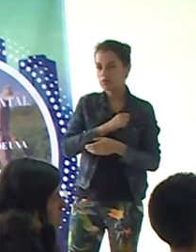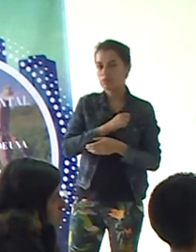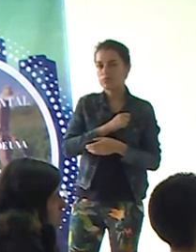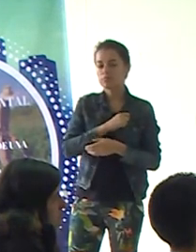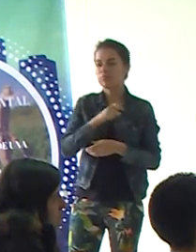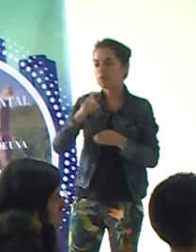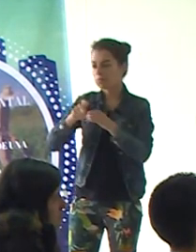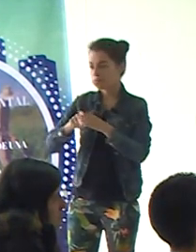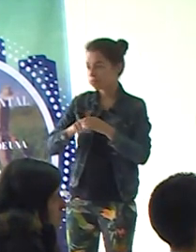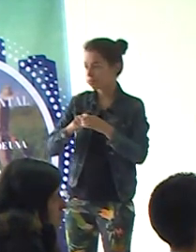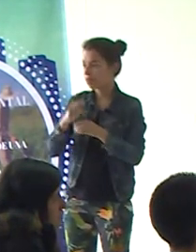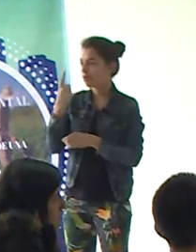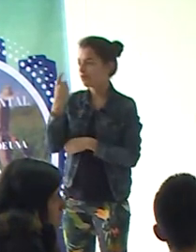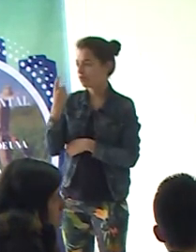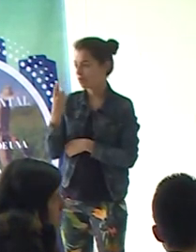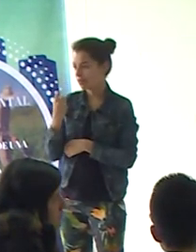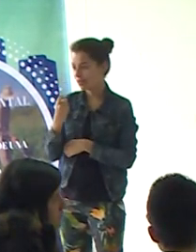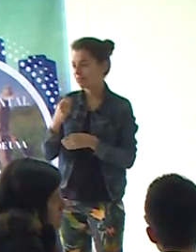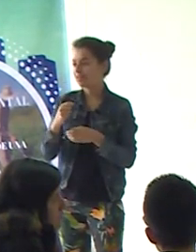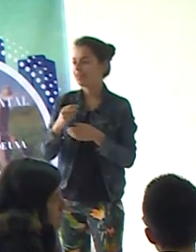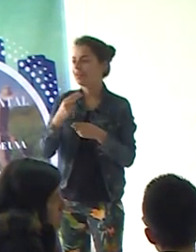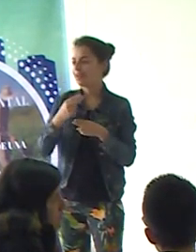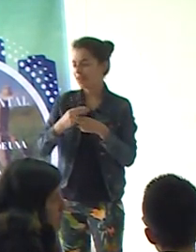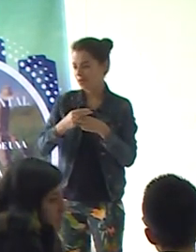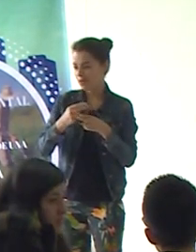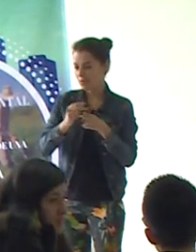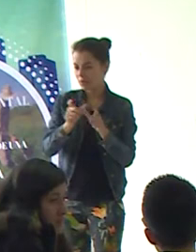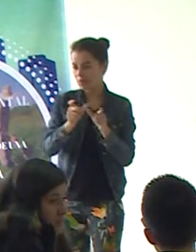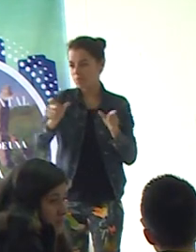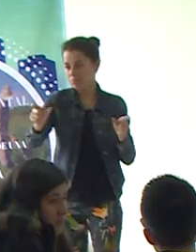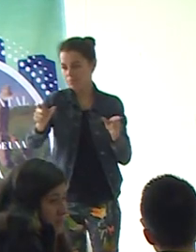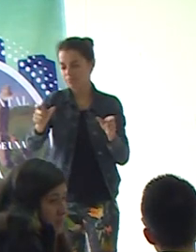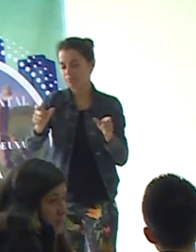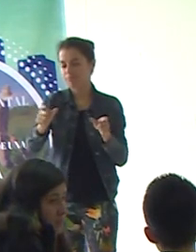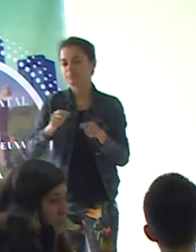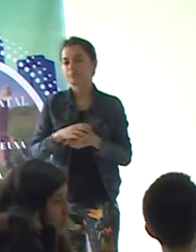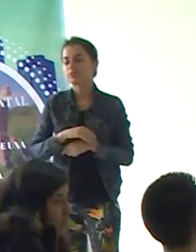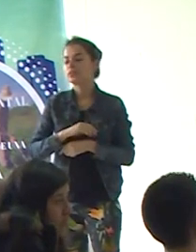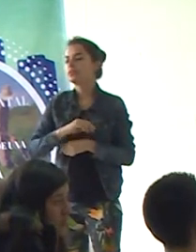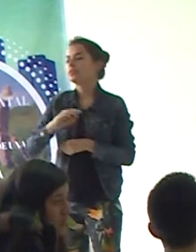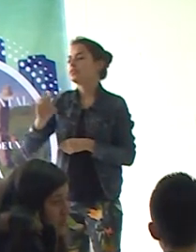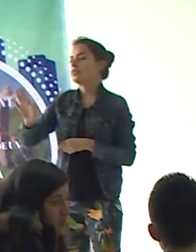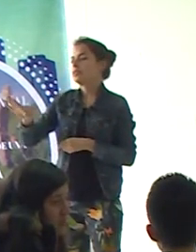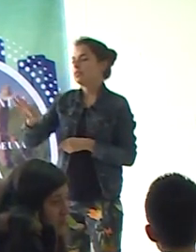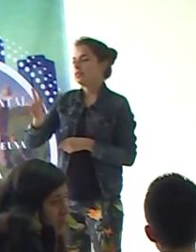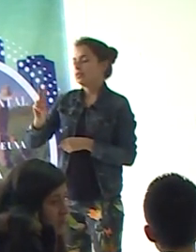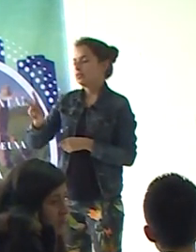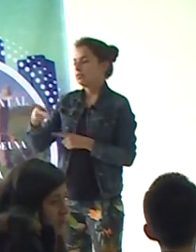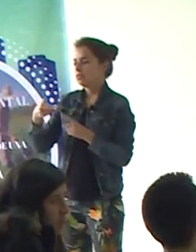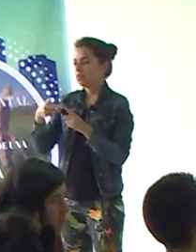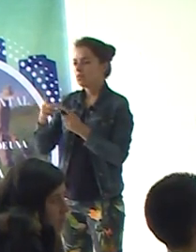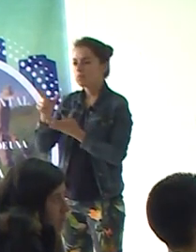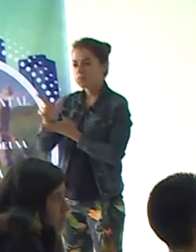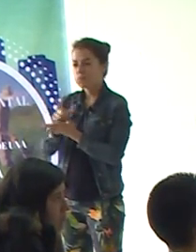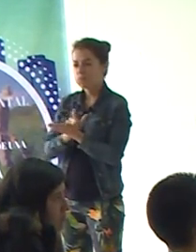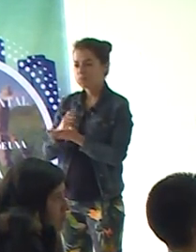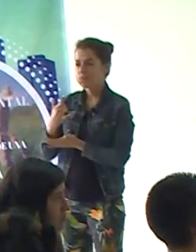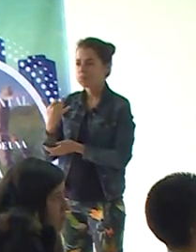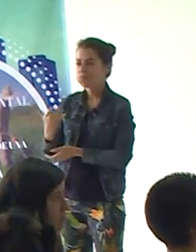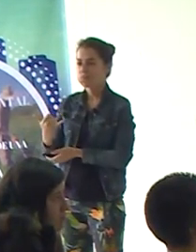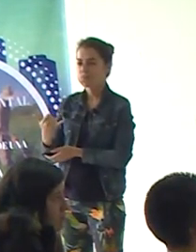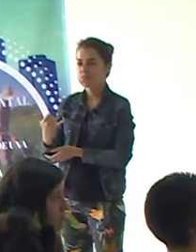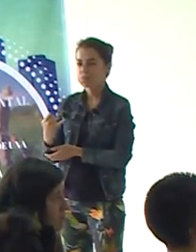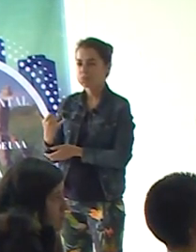frente a su nombre con los datos que aquí están pidiendo y el segundo favor había una lista de personas no inscritas